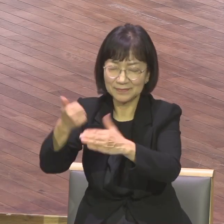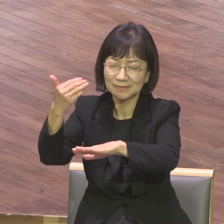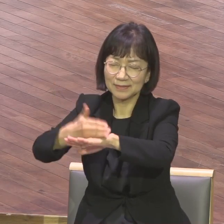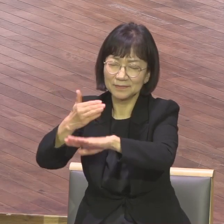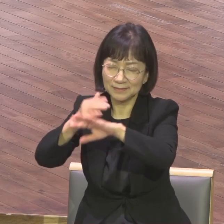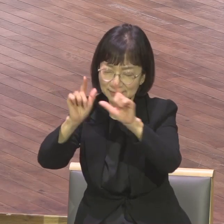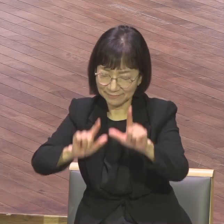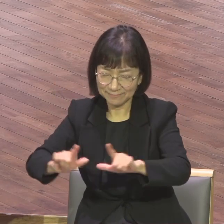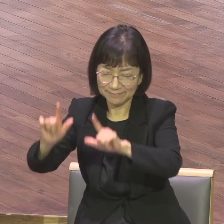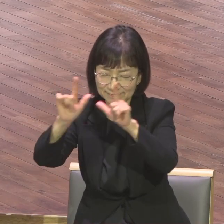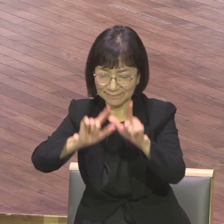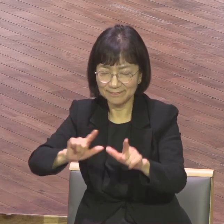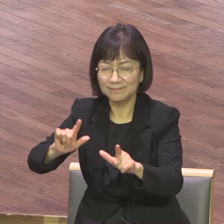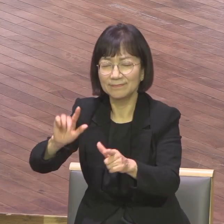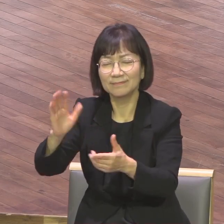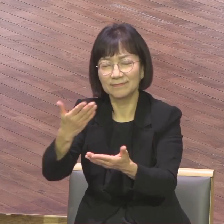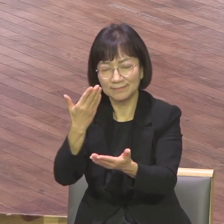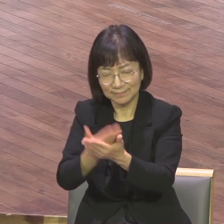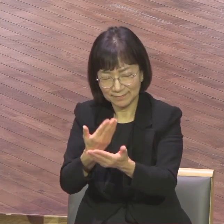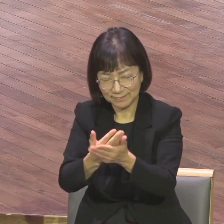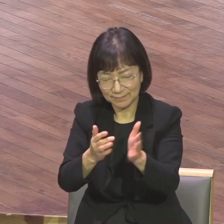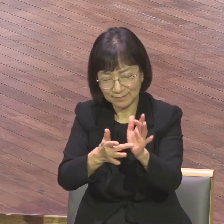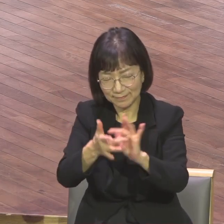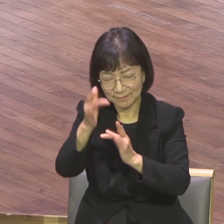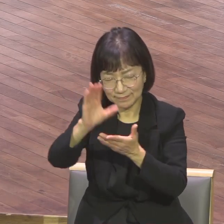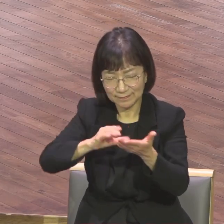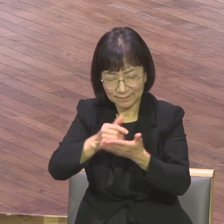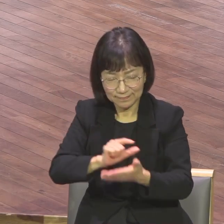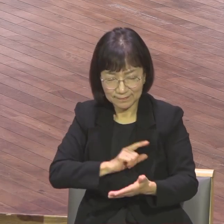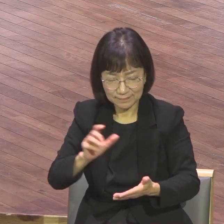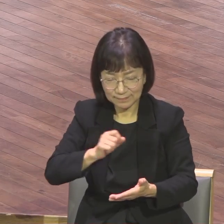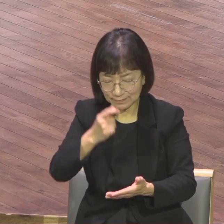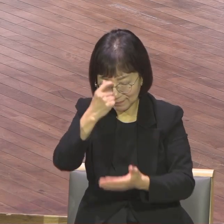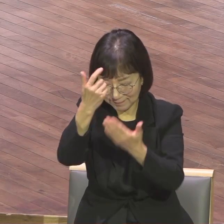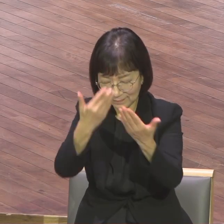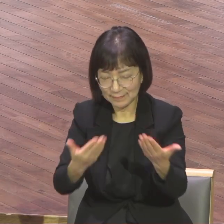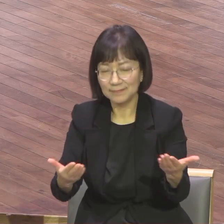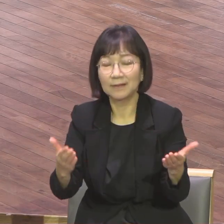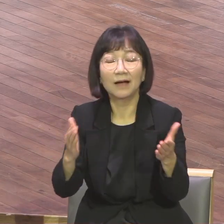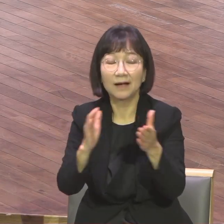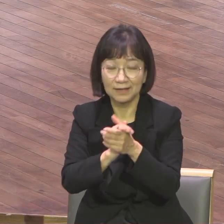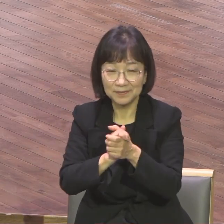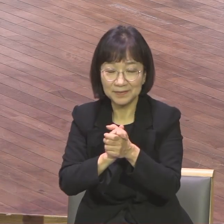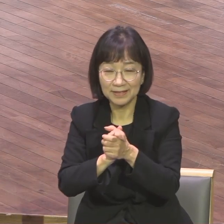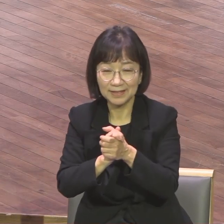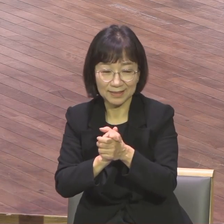시작되게 하여 주옵소서. 예수 이름 받들어 기도합니다. 아멘.